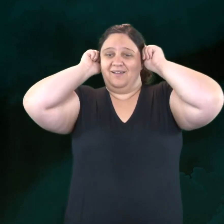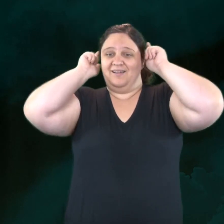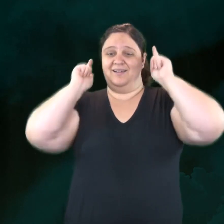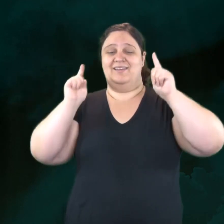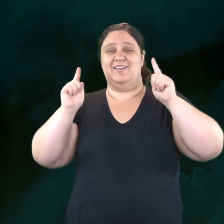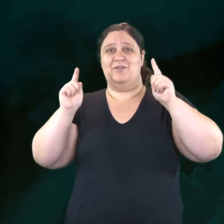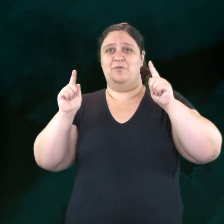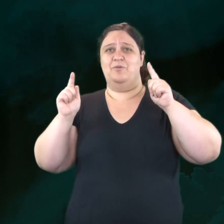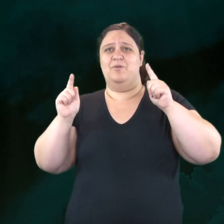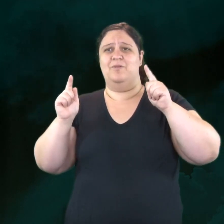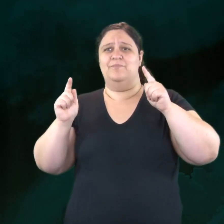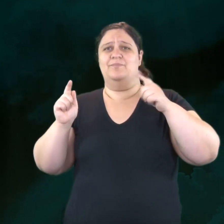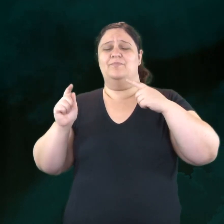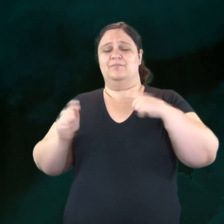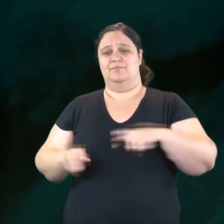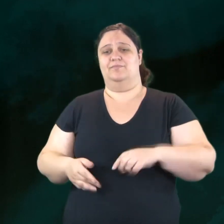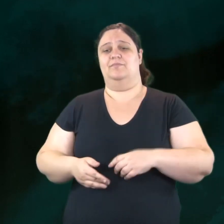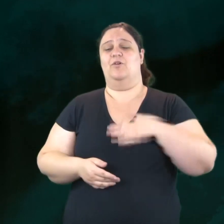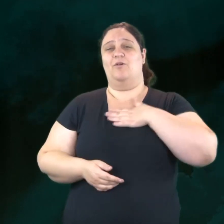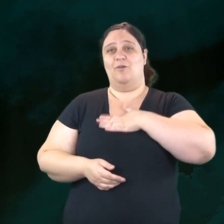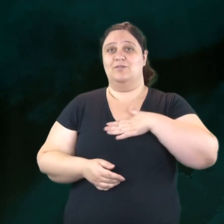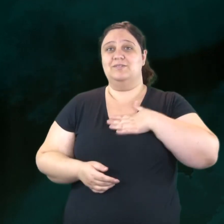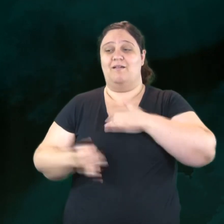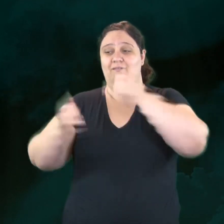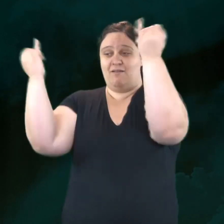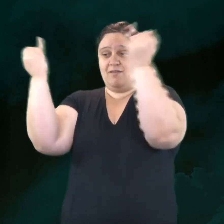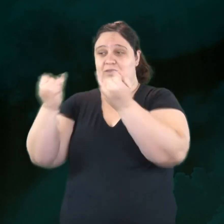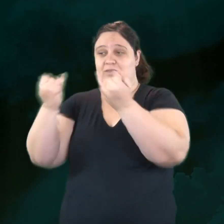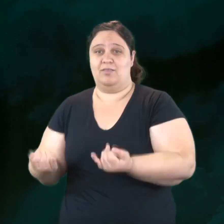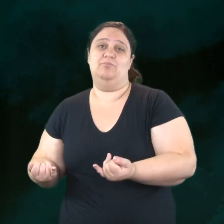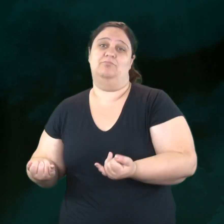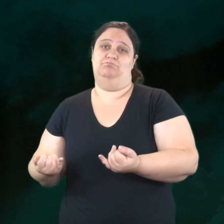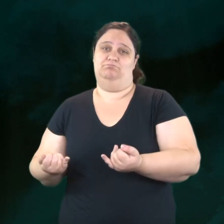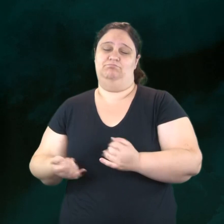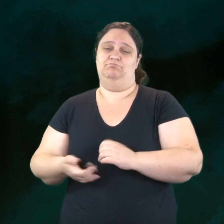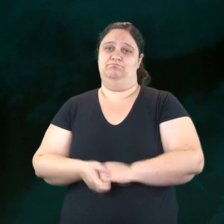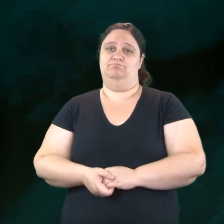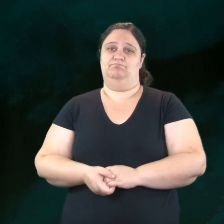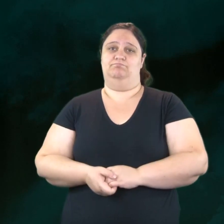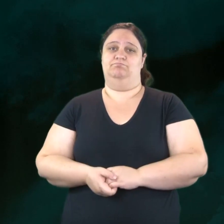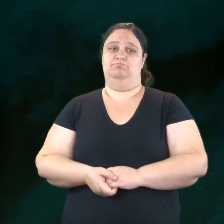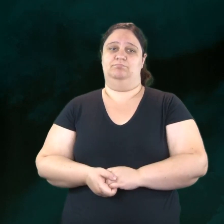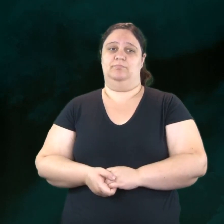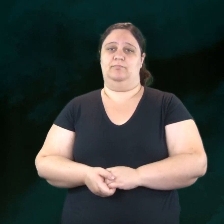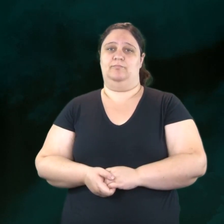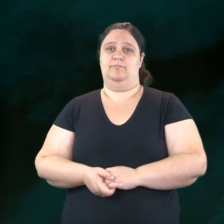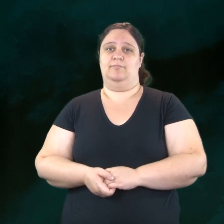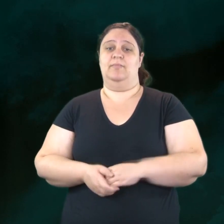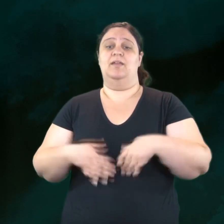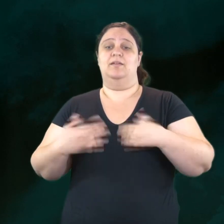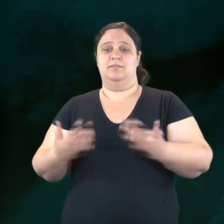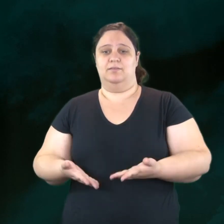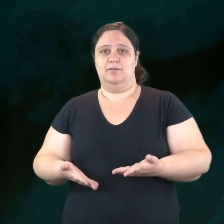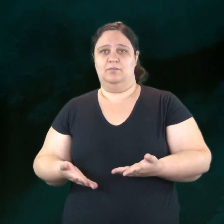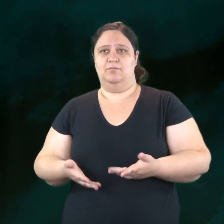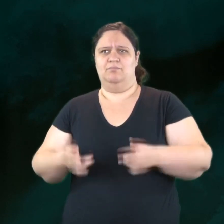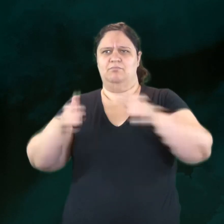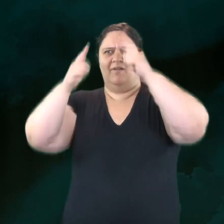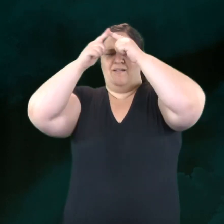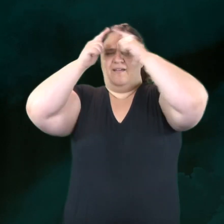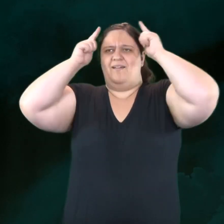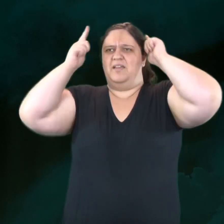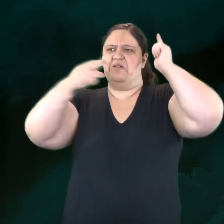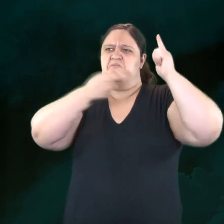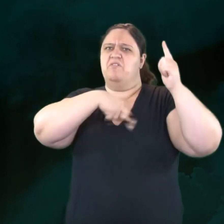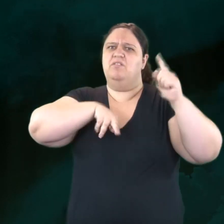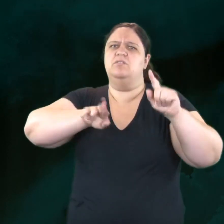extremamente místicos, eram extremamente idólatras. Então, qual era a religião dos gregos?